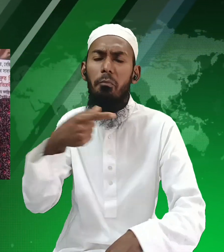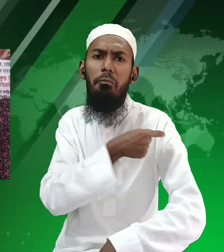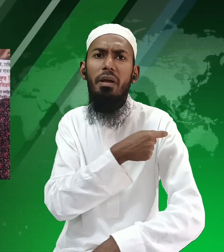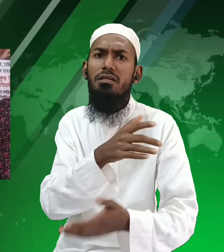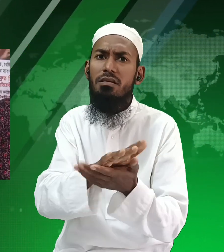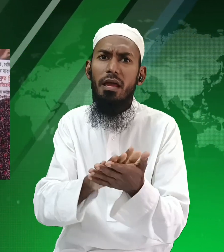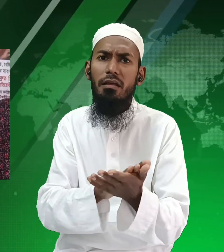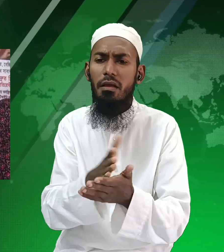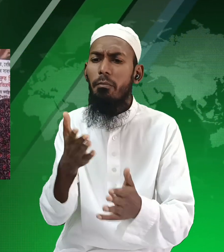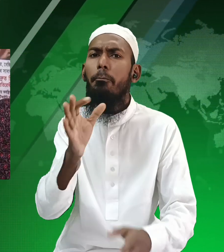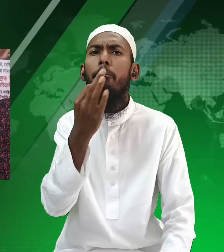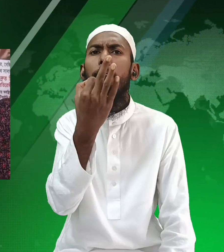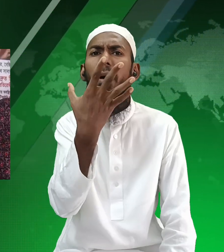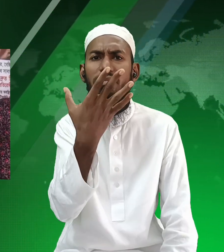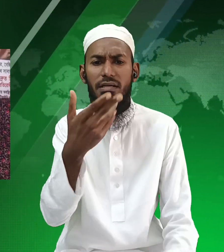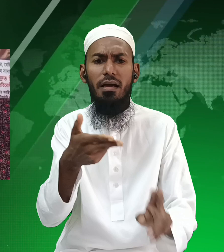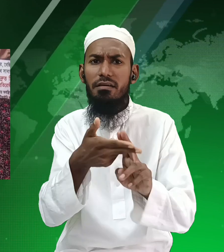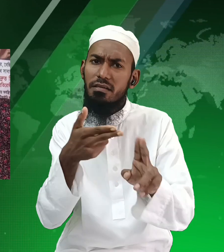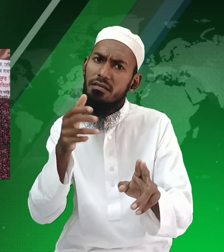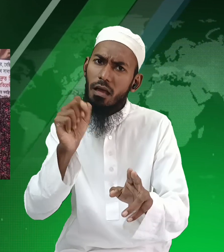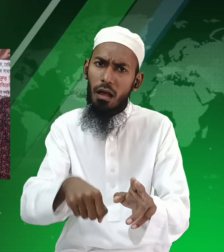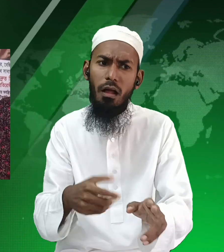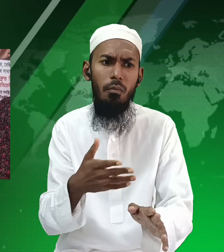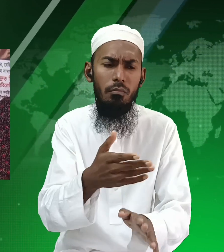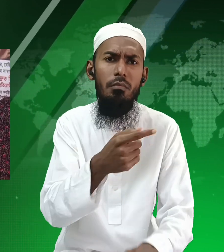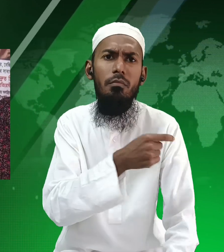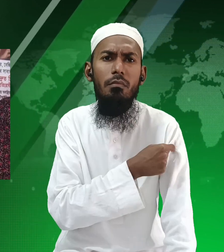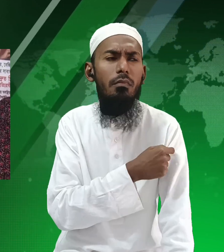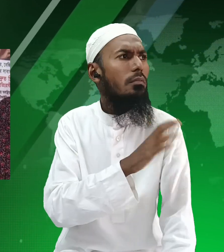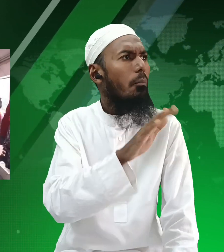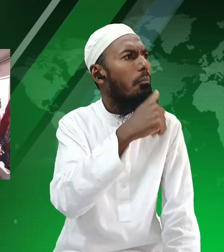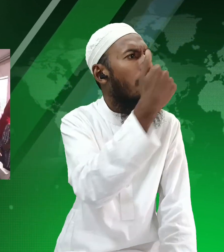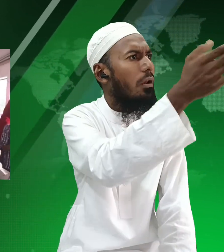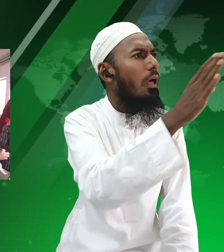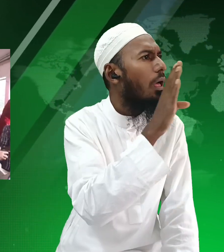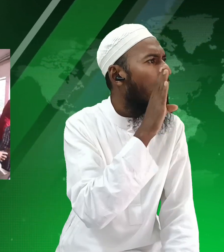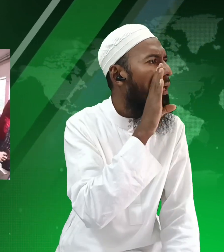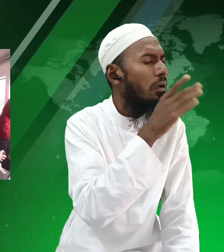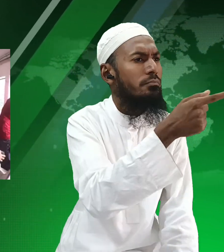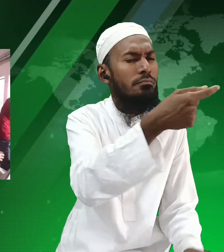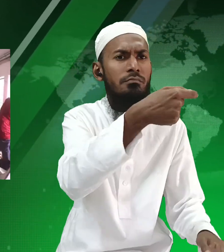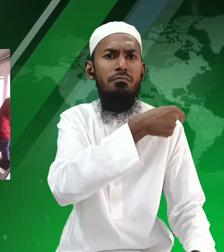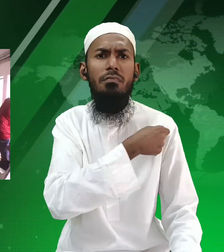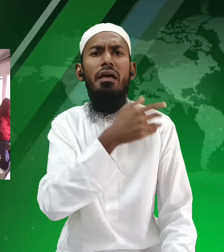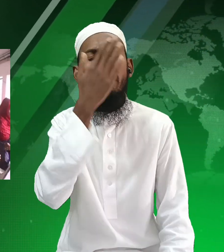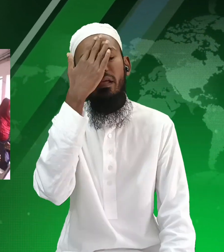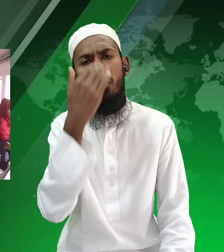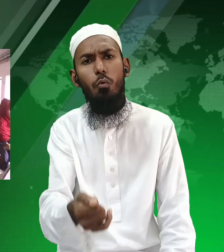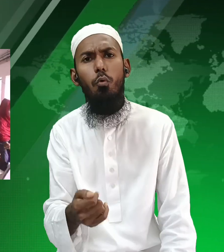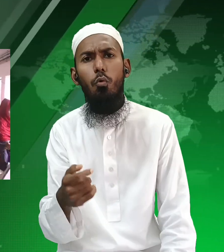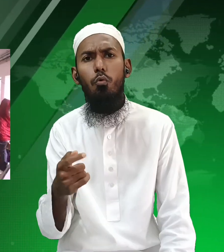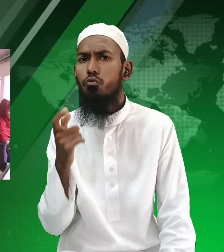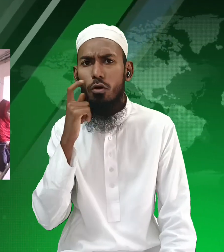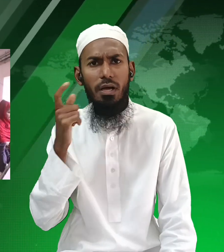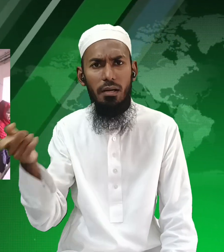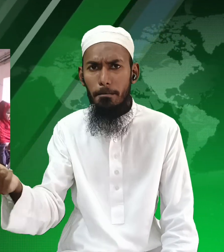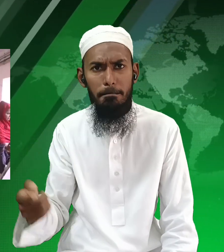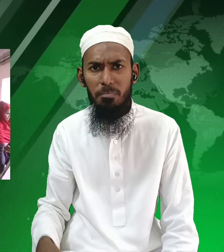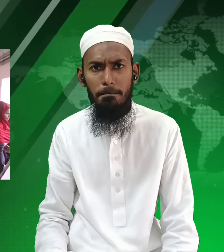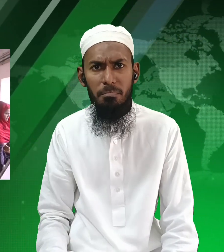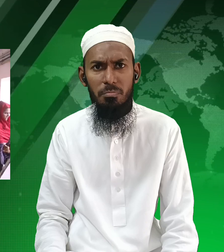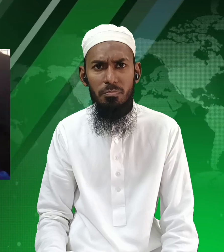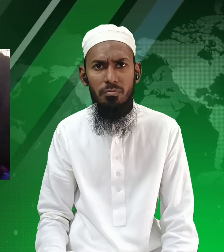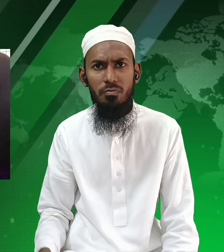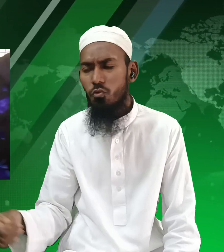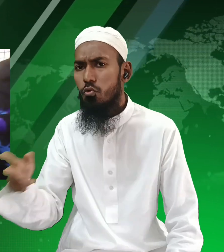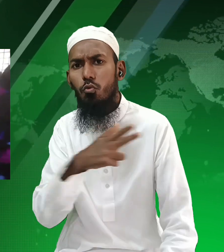5 টাকা দিয়ে টিকিট কাটছে, এখানে আসছি দেখি ভ্যাকসিন নাই, তখন বাইরে থেকে আমি কিনে আনছি 540 টাকা দিয়ে। খোঁজ নিয়ে জানা গেছে গত 6 মাস ধরে র্যাবিস